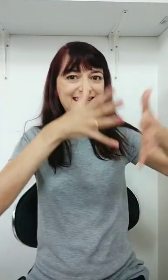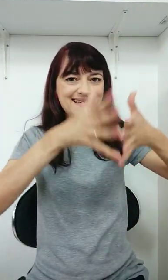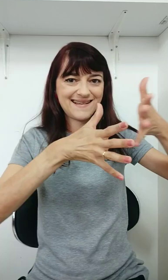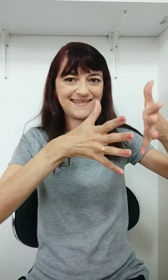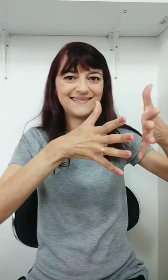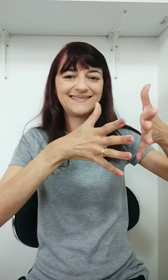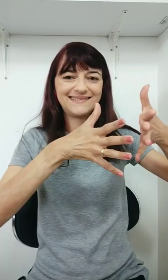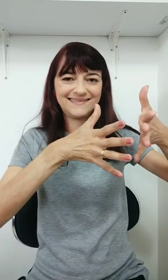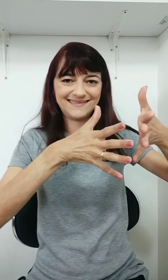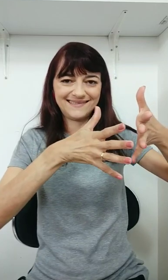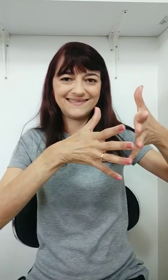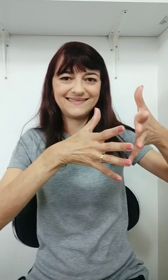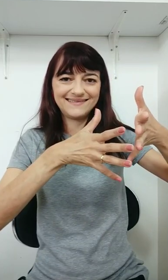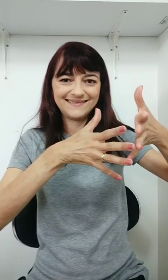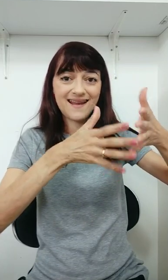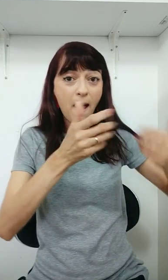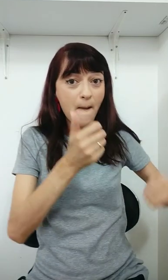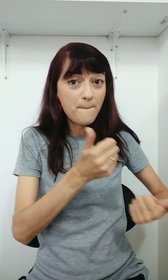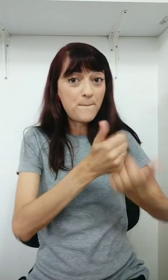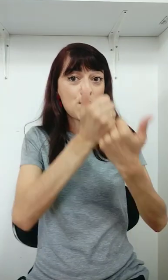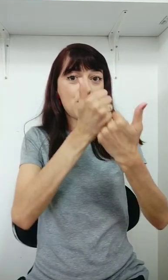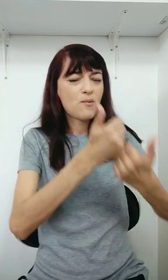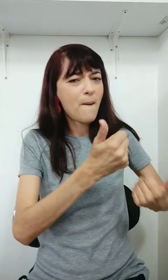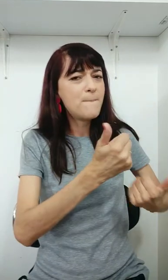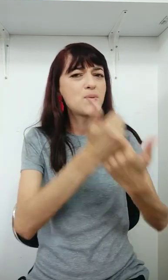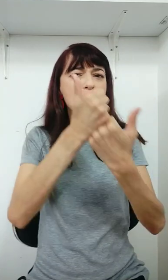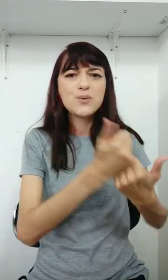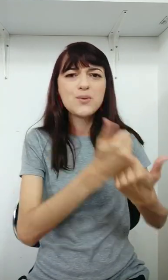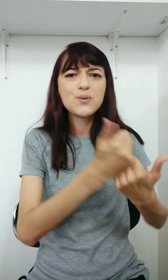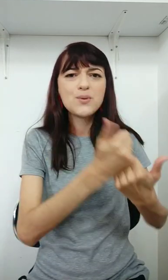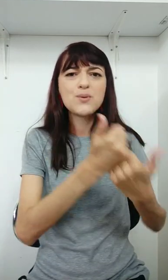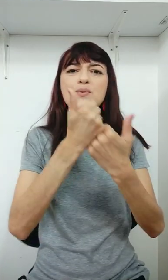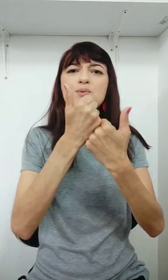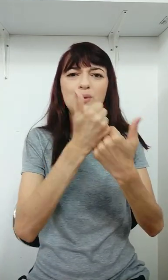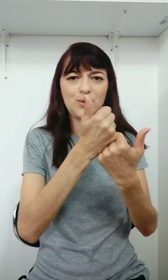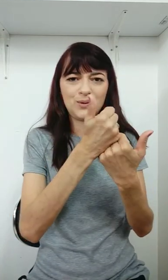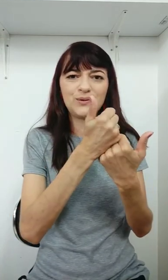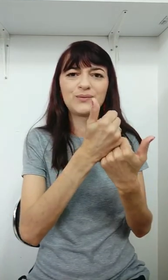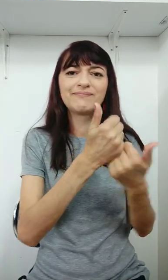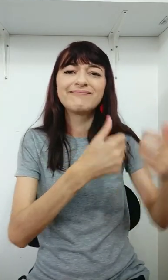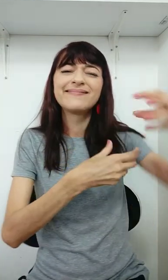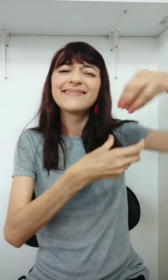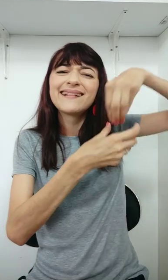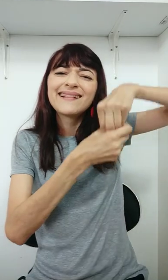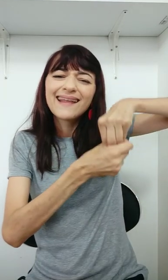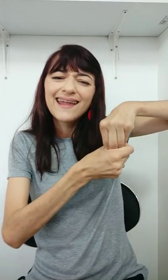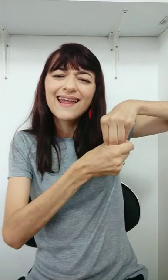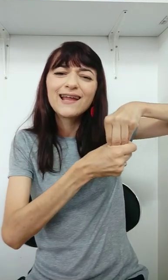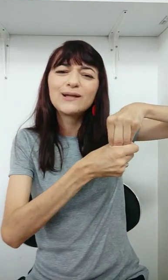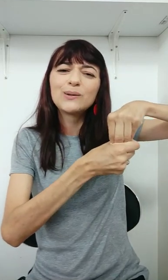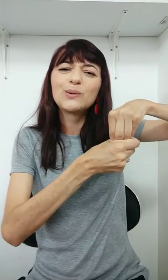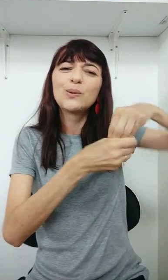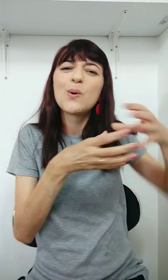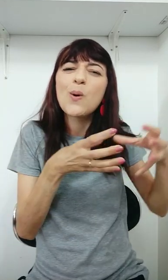que apoiam o movimento surdo, são esses que apoiam a língua de sinais, tá ok? Então,